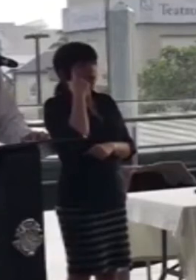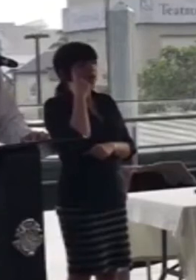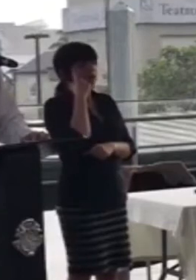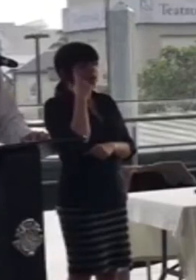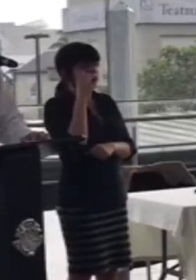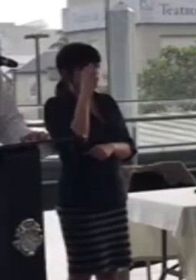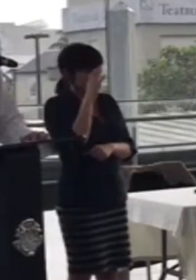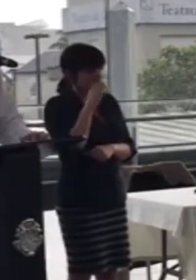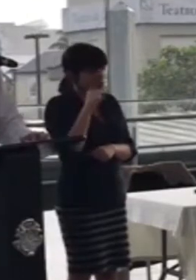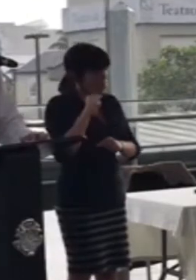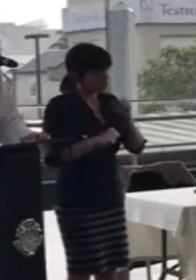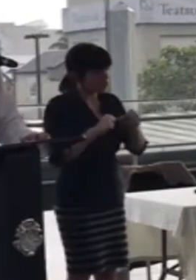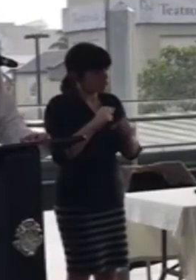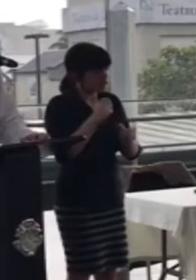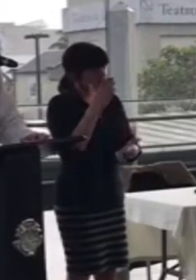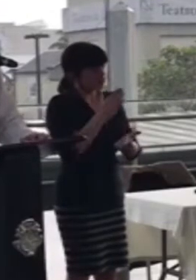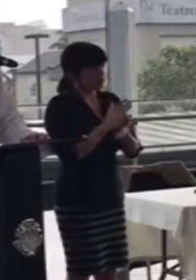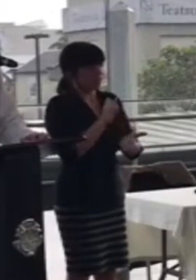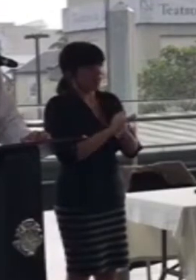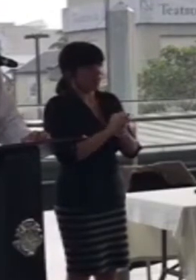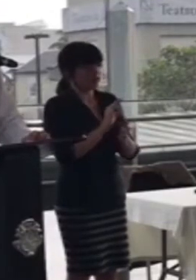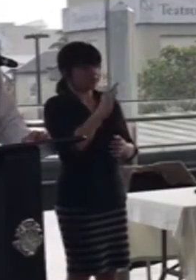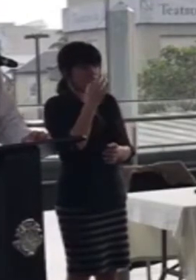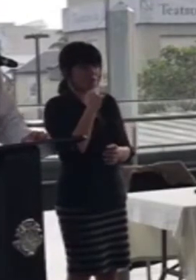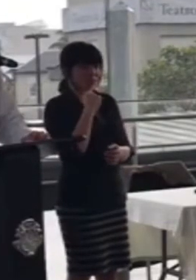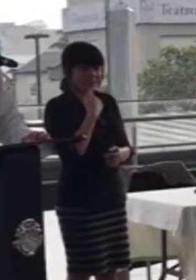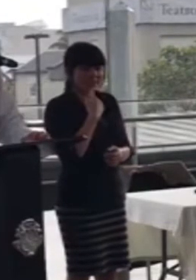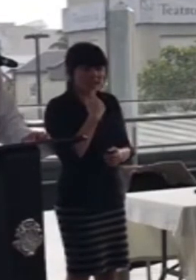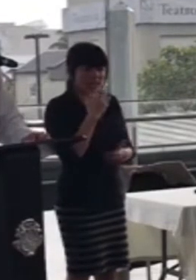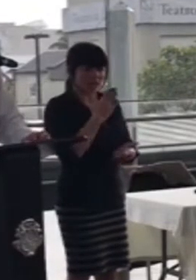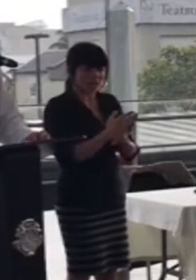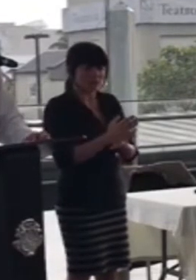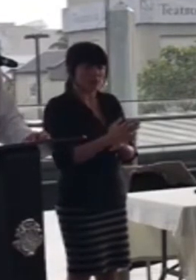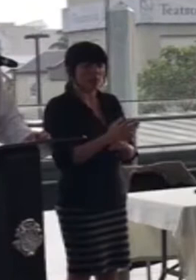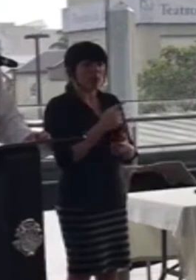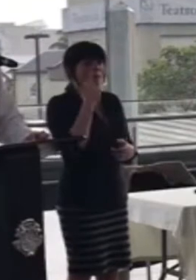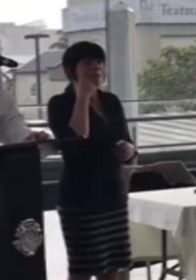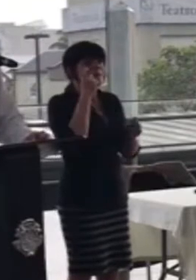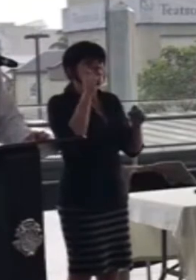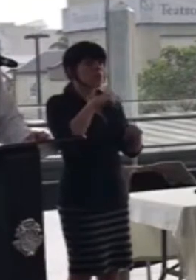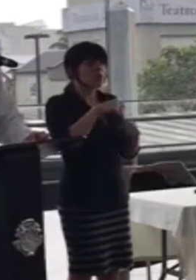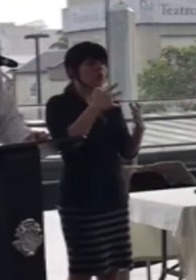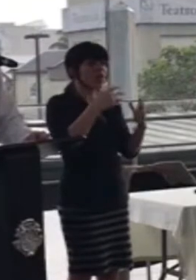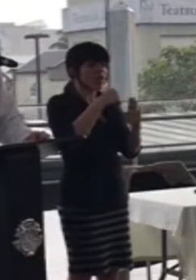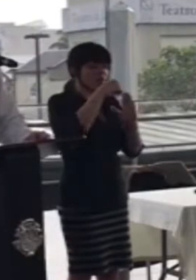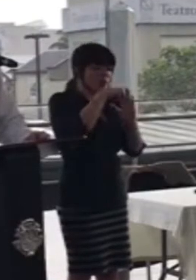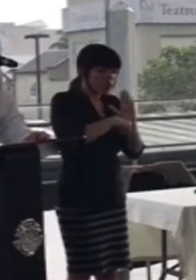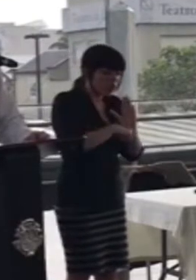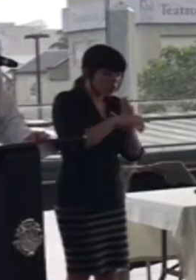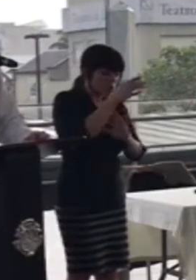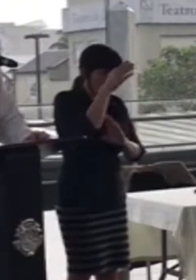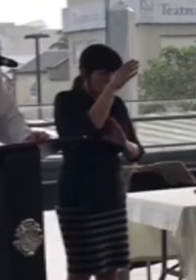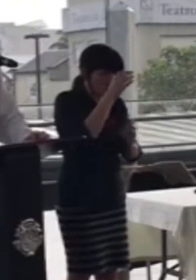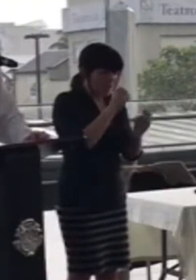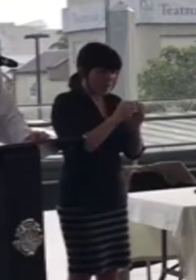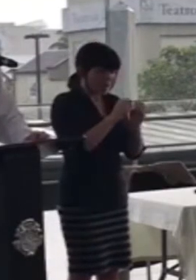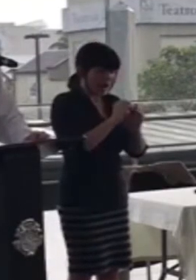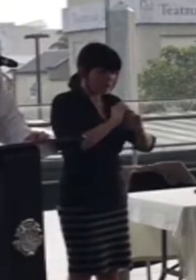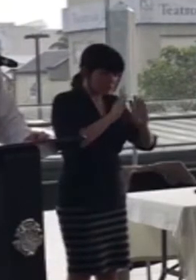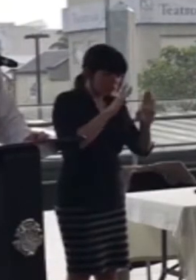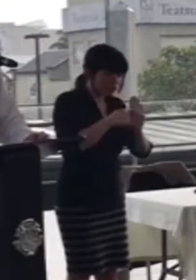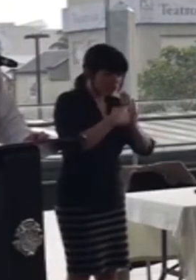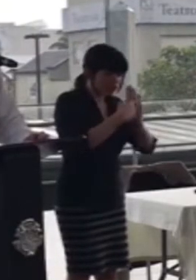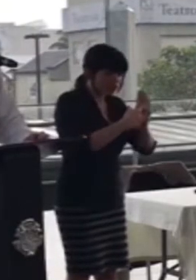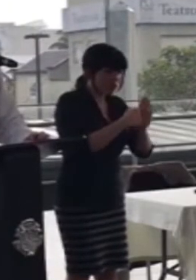los decretos de transparencia y acceso a la información pública en el estado y sus dependencias y el de apertura de datos públicos y sus directrices